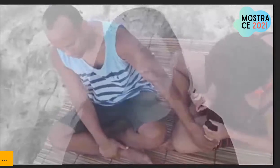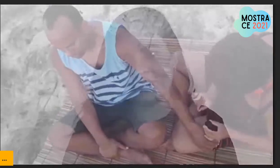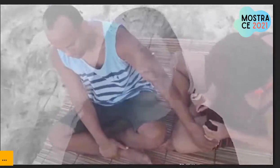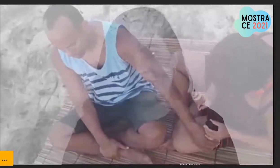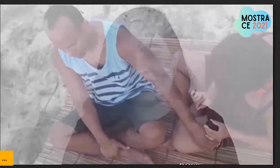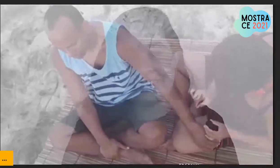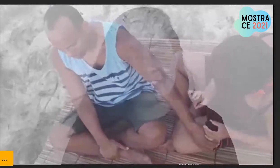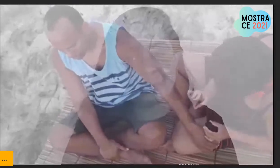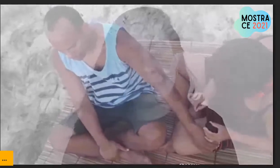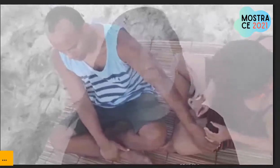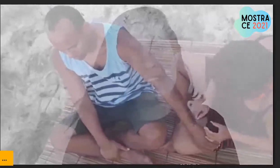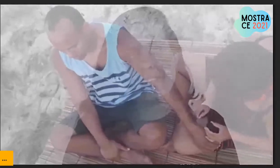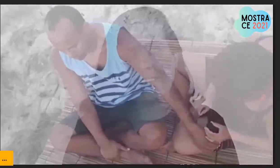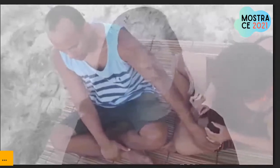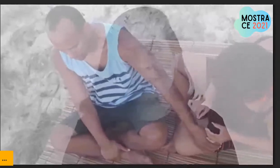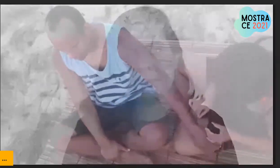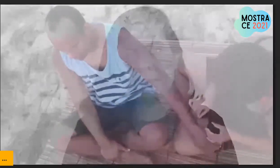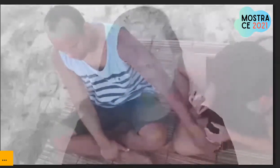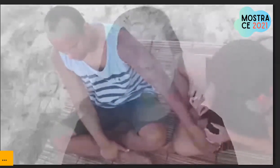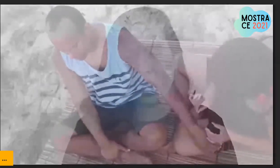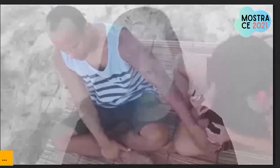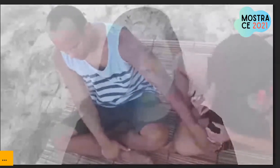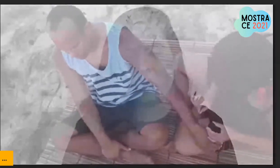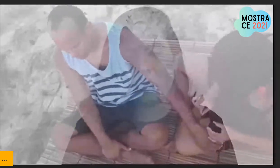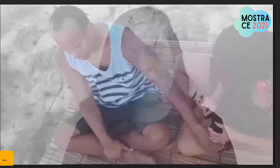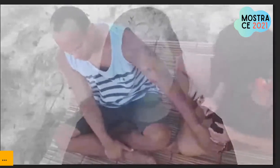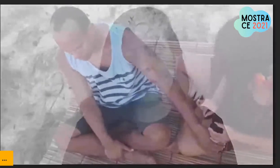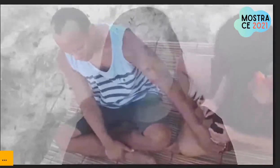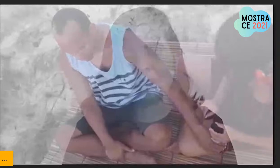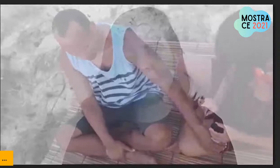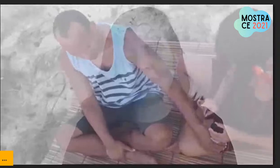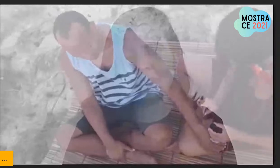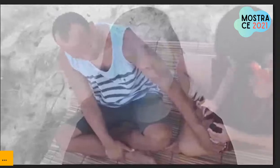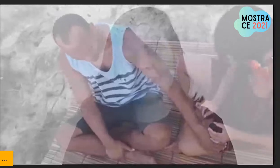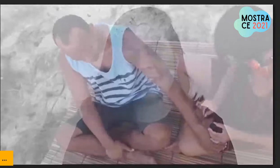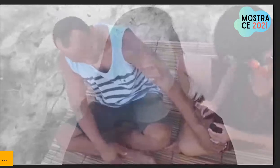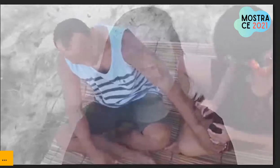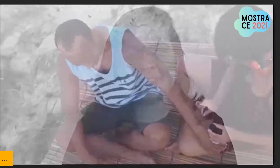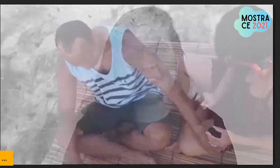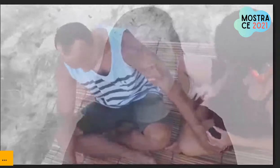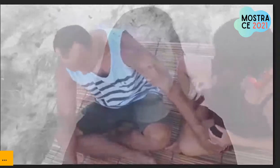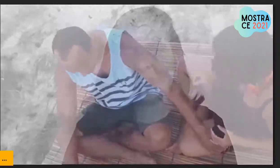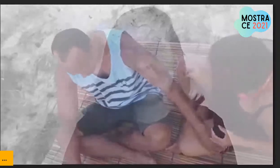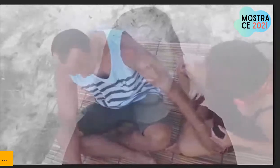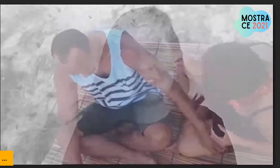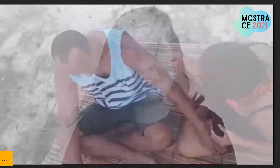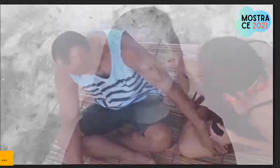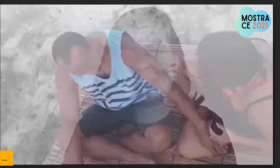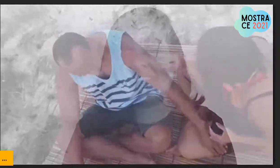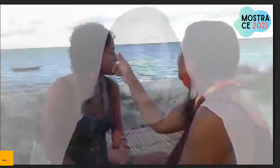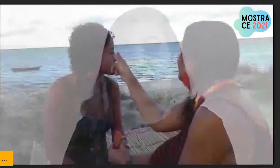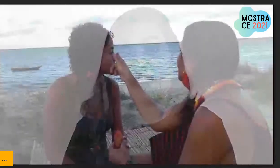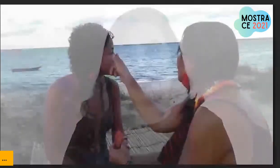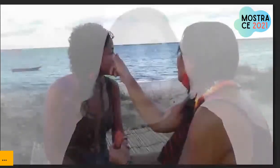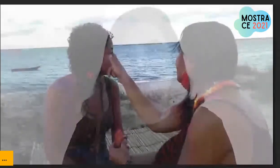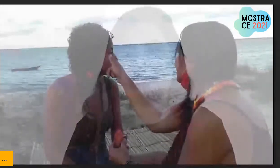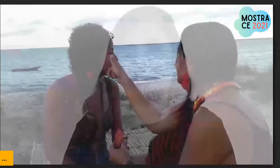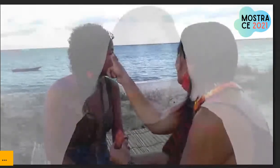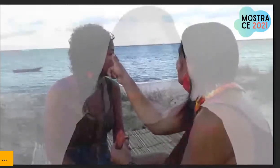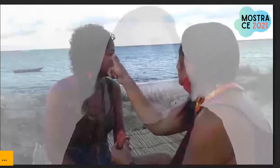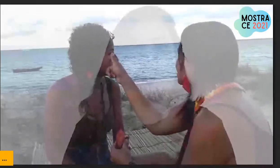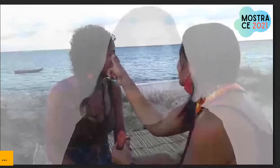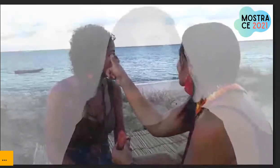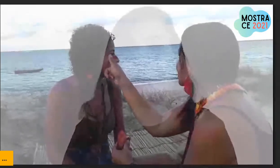pinto, sinto-me bonita, por dentro e por fora. Sinto-me saudável e